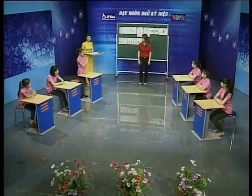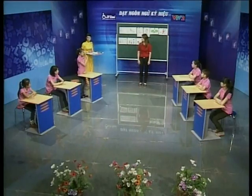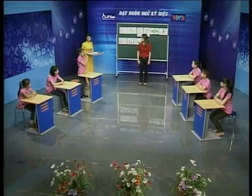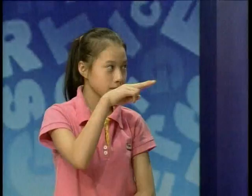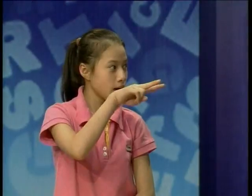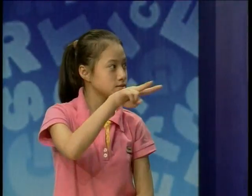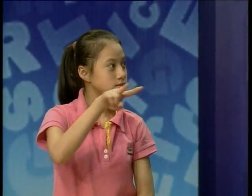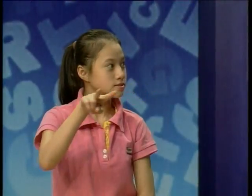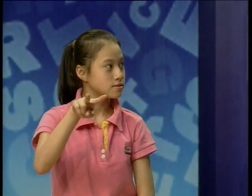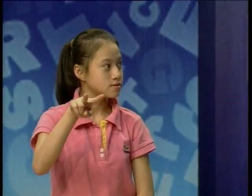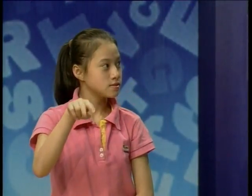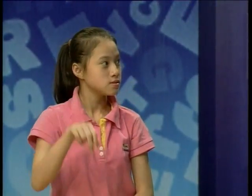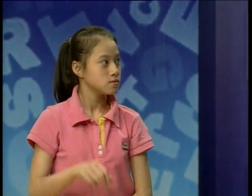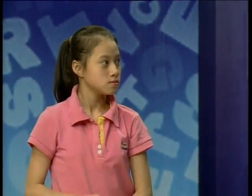Hãy chú ý cách bạn thực hành lại ký hiệu nhìn